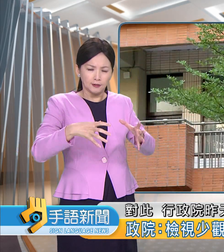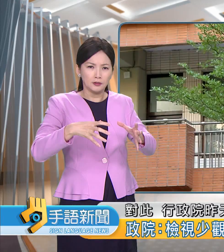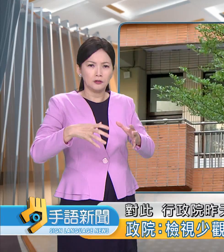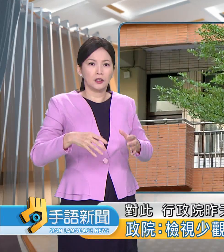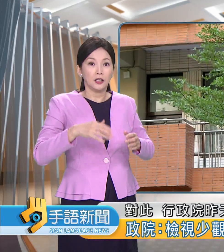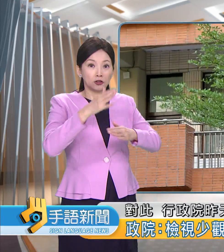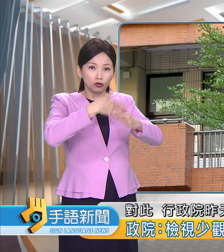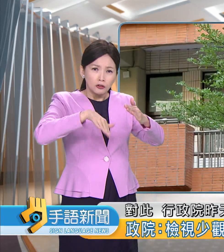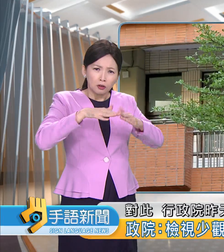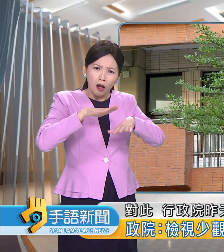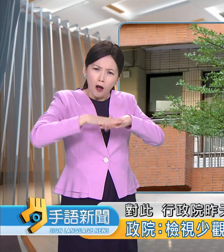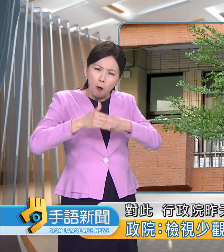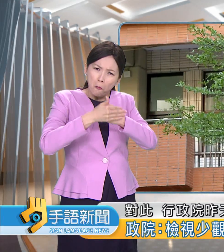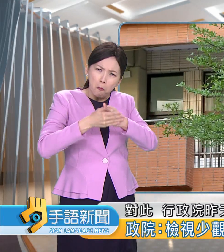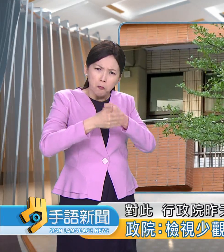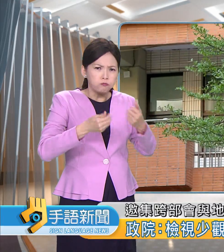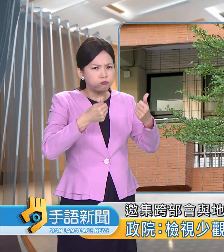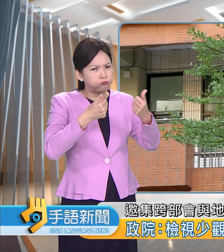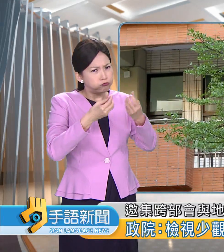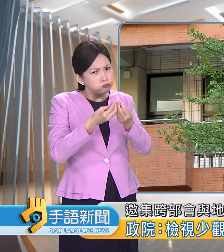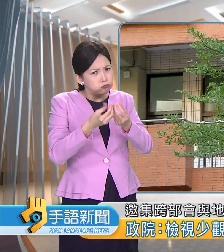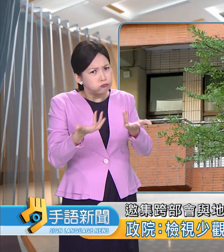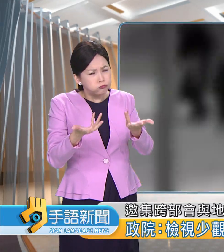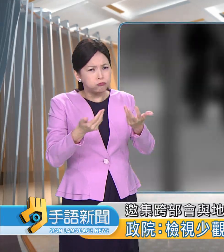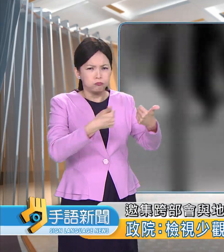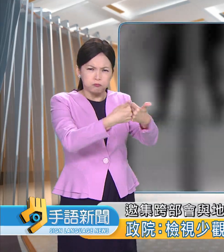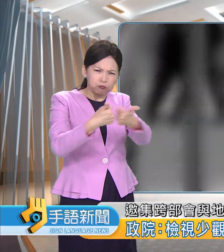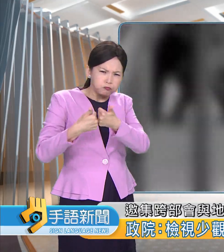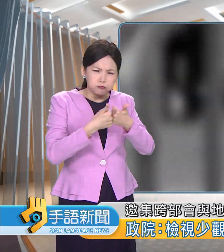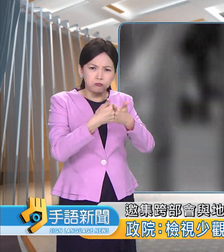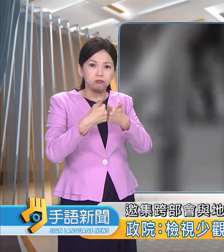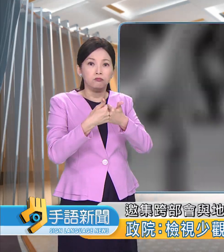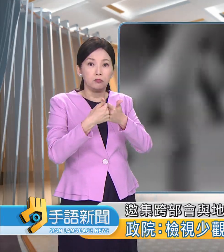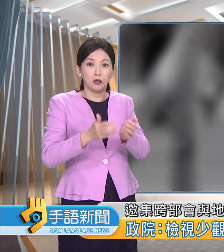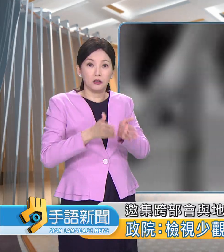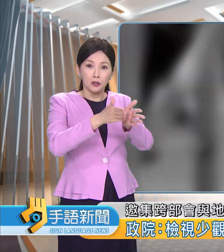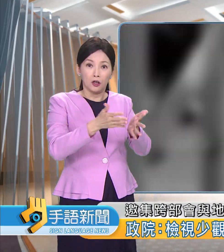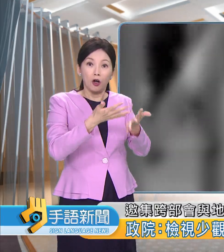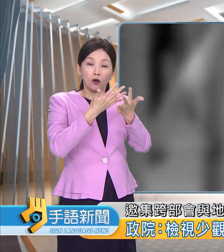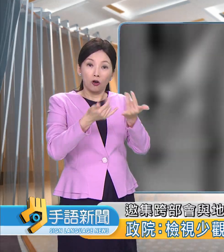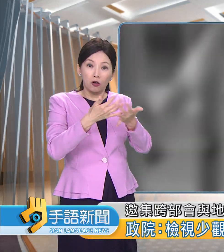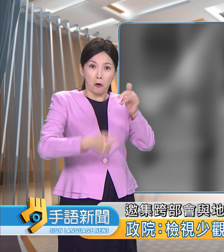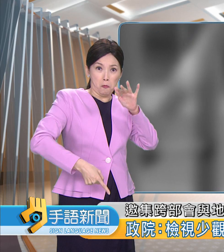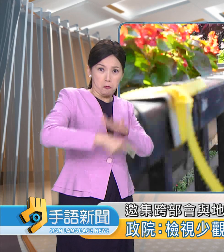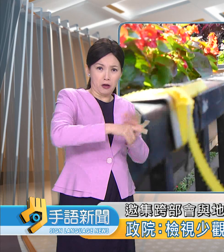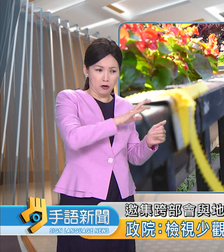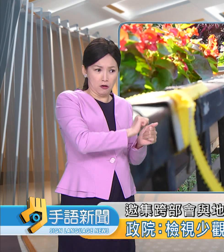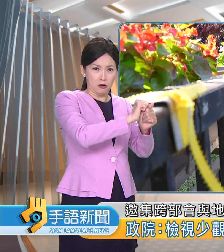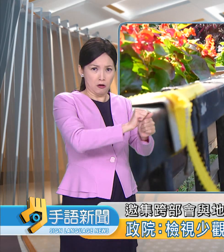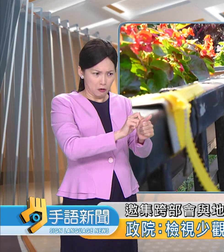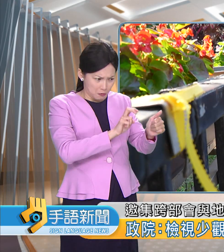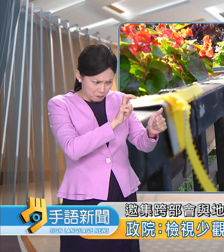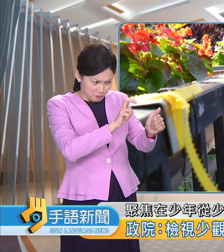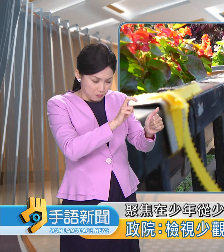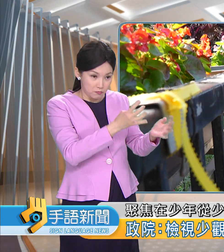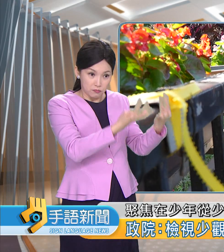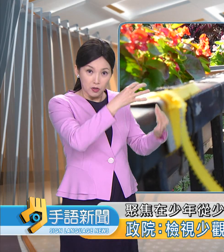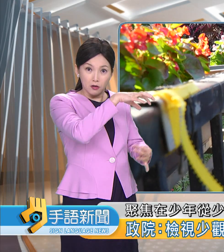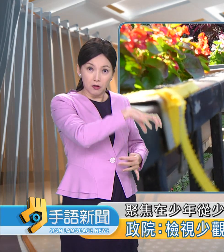议，邀集跨部会与地方政府讨论校安机制，聚焦在少年从少